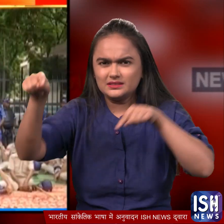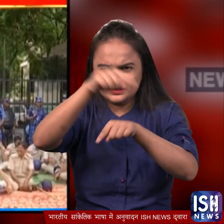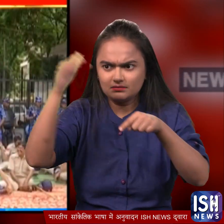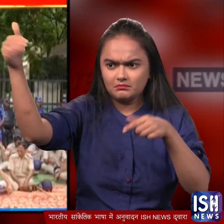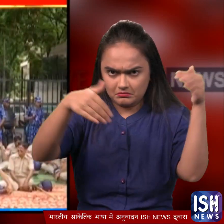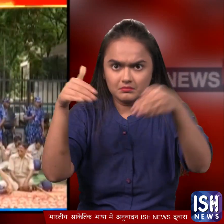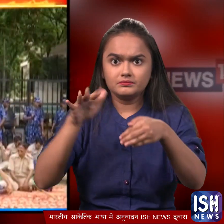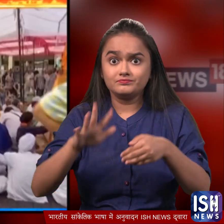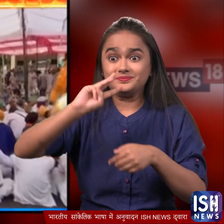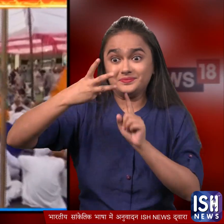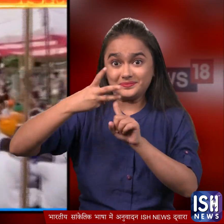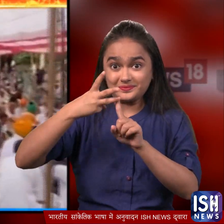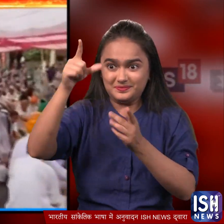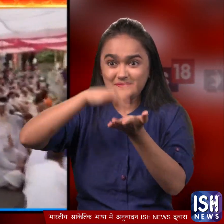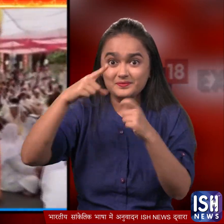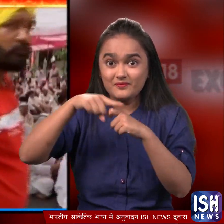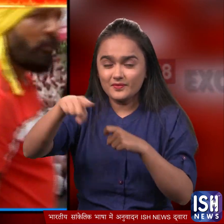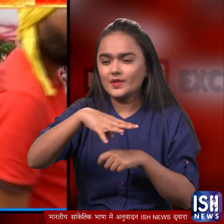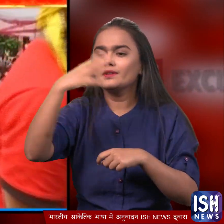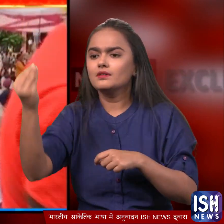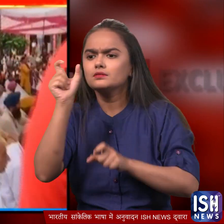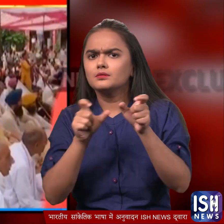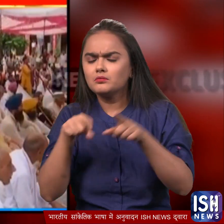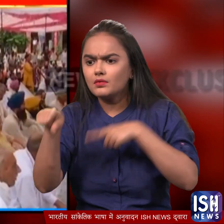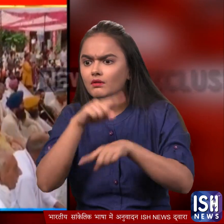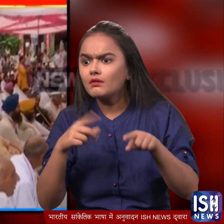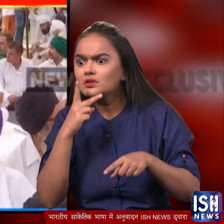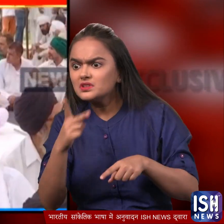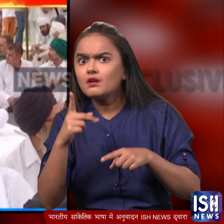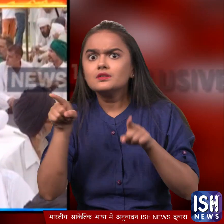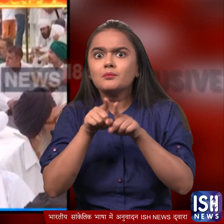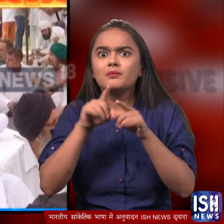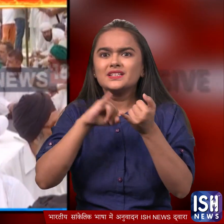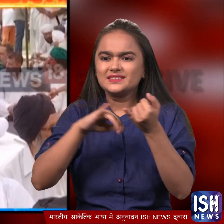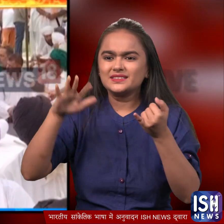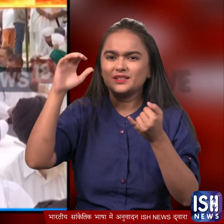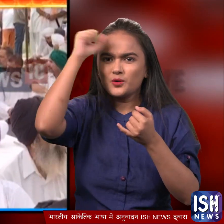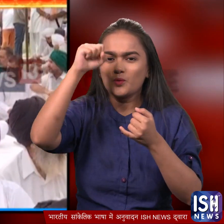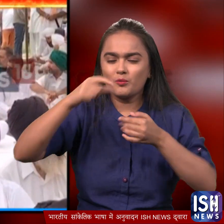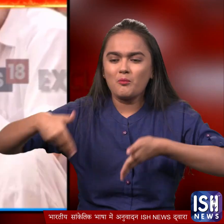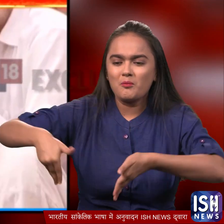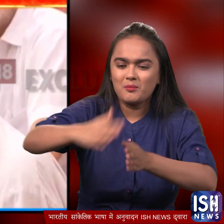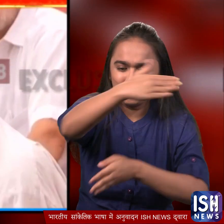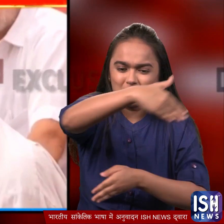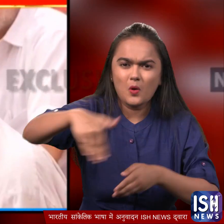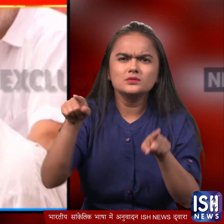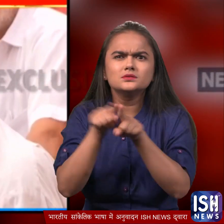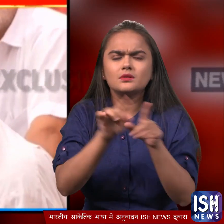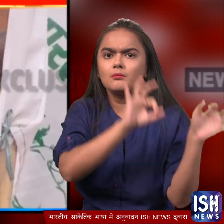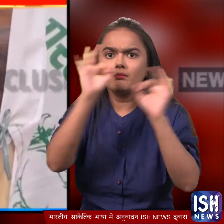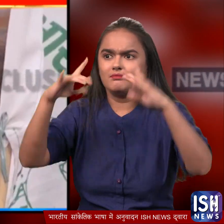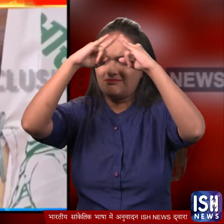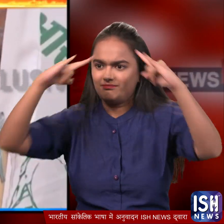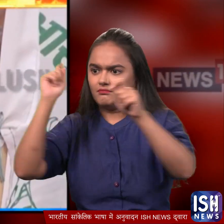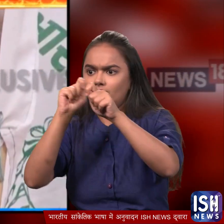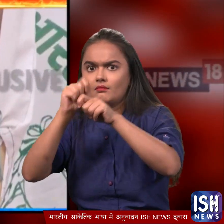के जवानों की तैनाती भी की गई। तीसरे दिन करनाल के मिनी सचिवालय के बाहर के हालात कुछ हद तक सिंघू बॉर्डर की तरह नजर आए। एक टेंट के नीचे किसानों